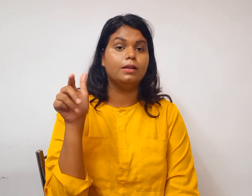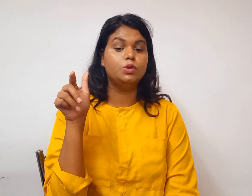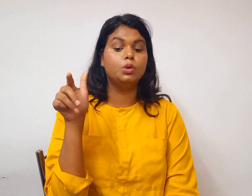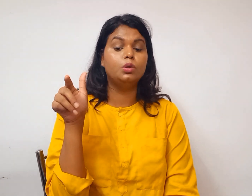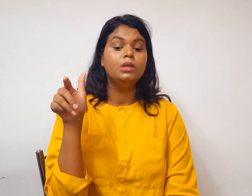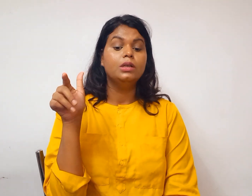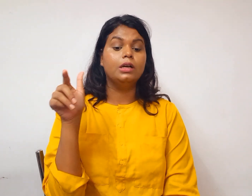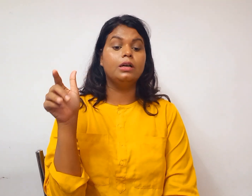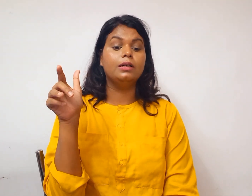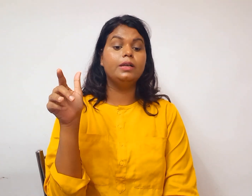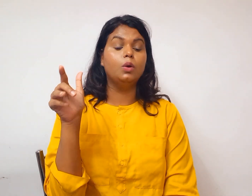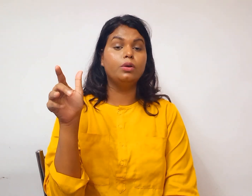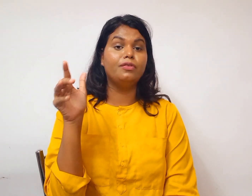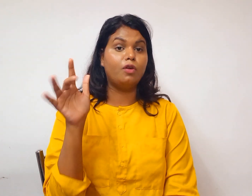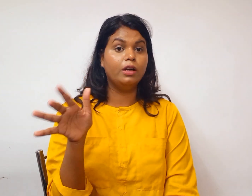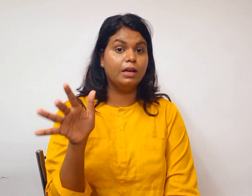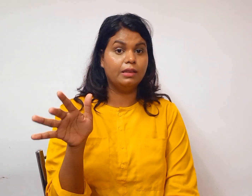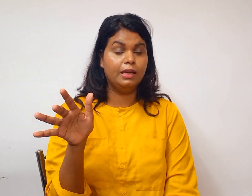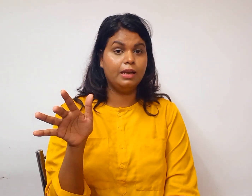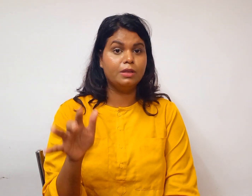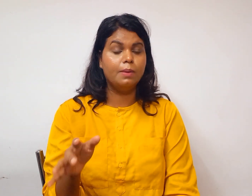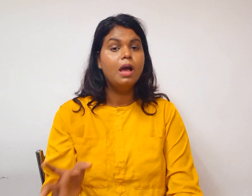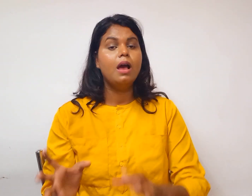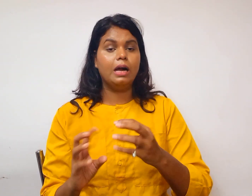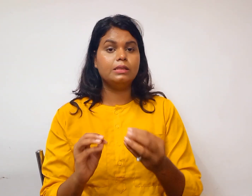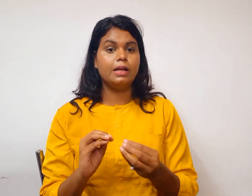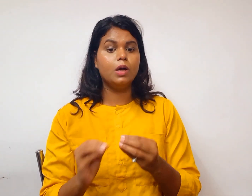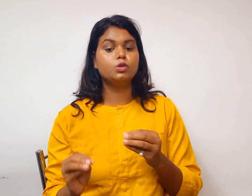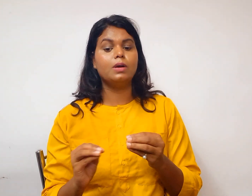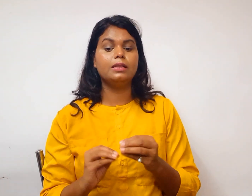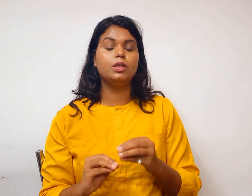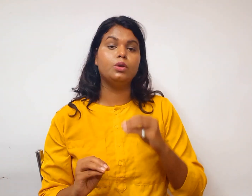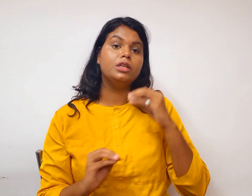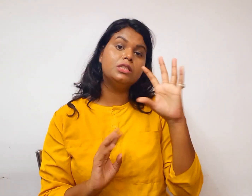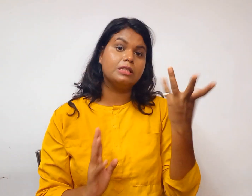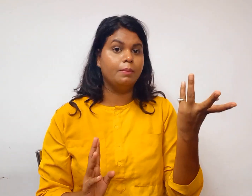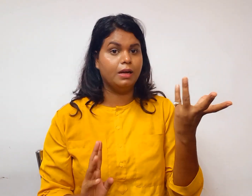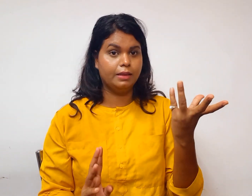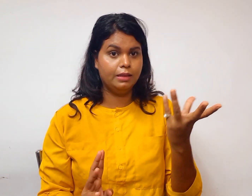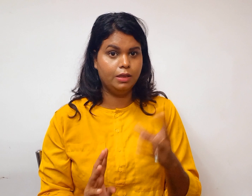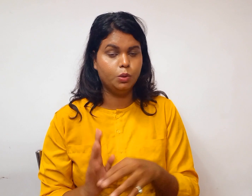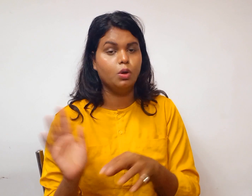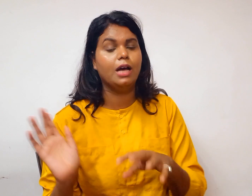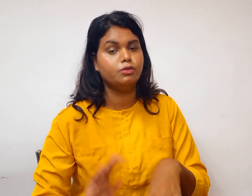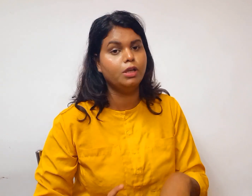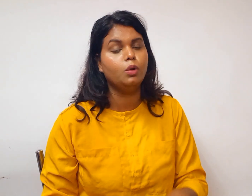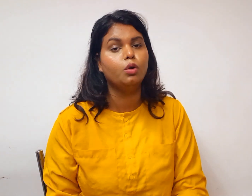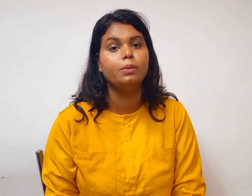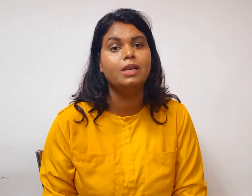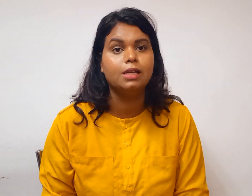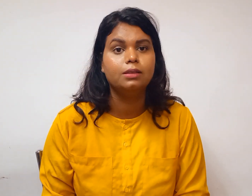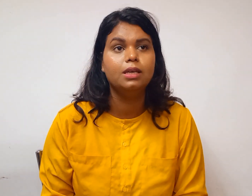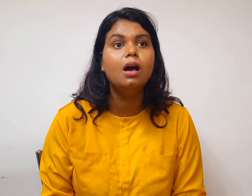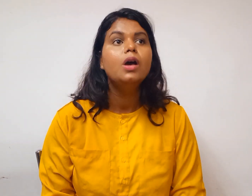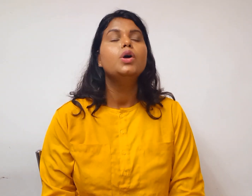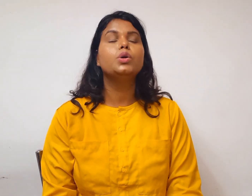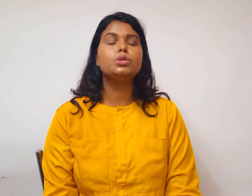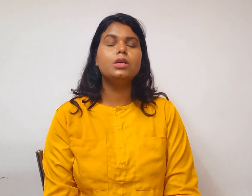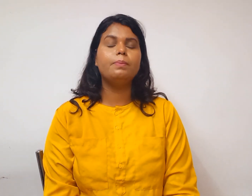जो इन लोगों ने फ्रॉड करते हैं ना, मतलब अगर ज़्यादा कुछ मंगाते हैं तो एक चीज़ कम कर देते हैं। तो आज फिर इन लोगों ने मेरे साथ किया। कुछ दिन पहले